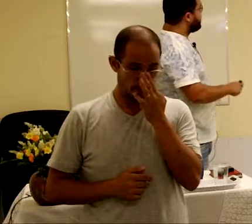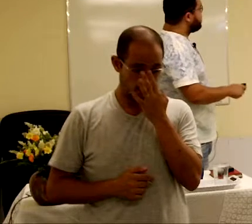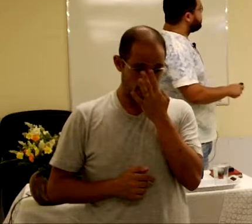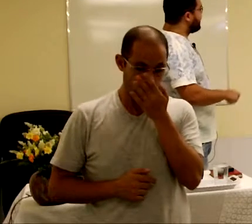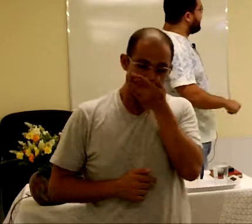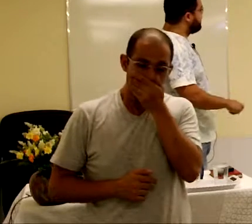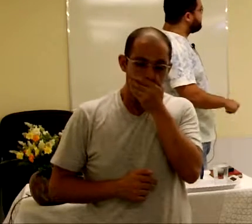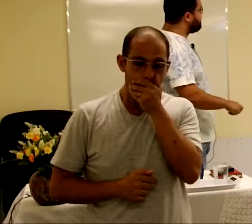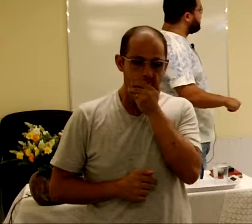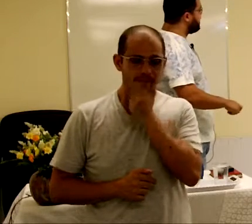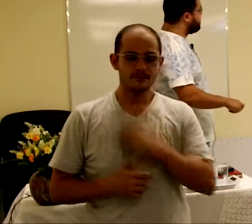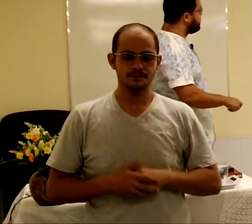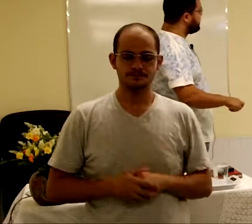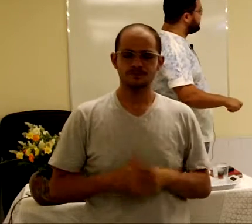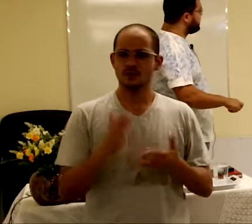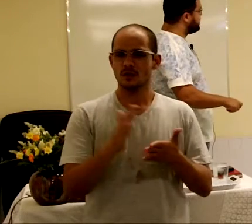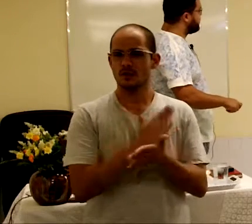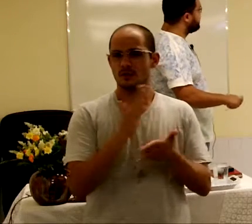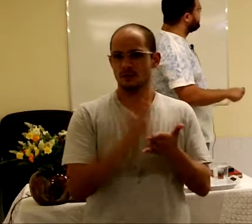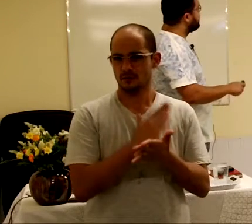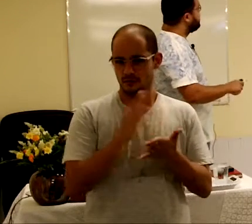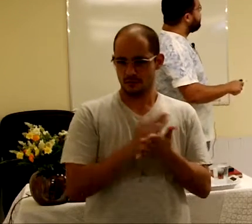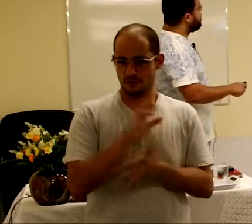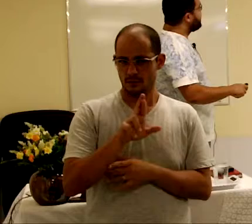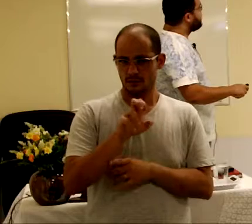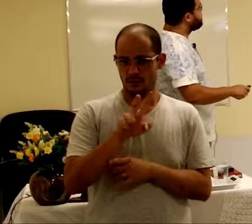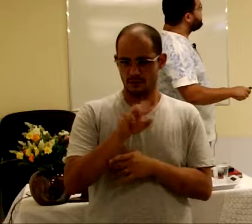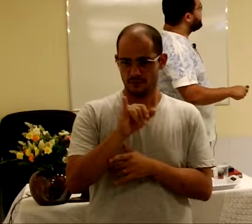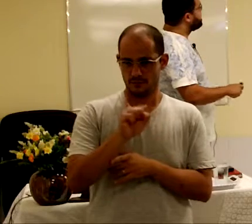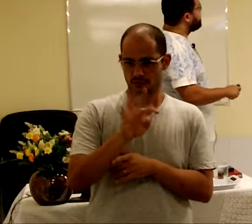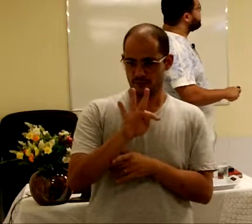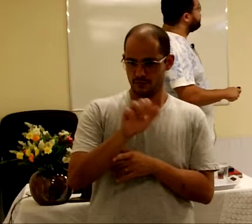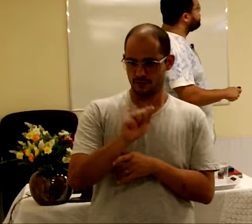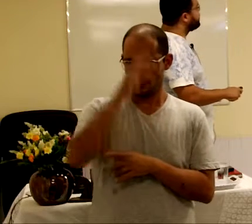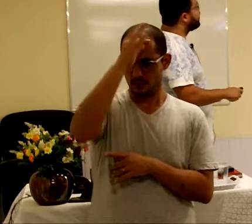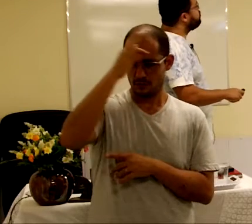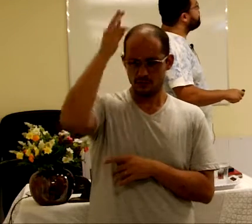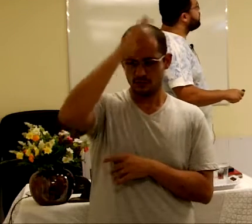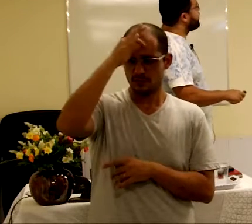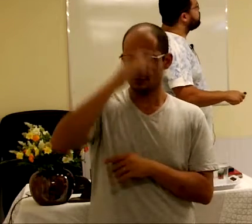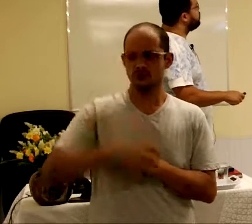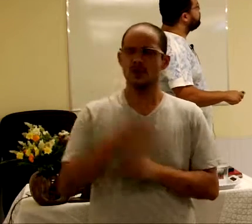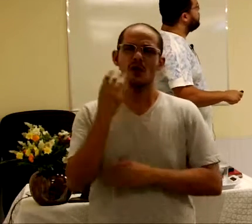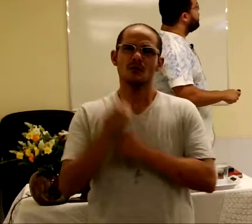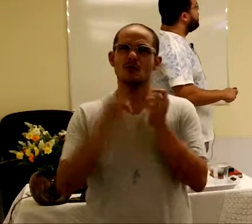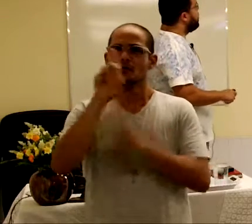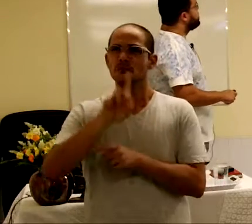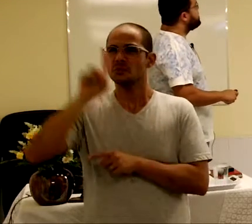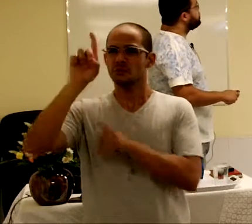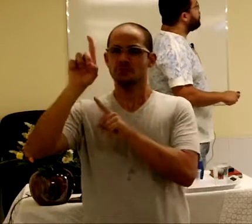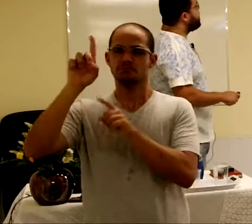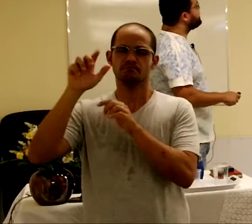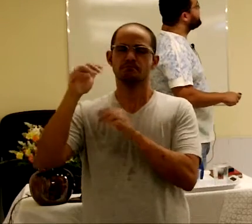Como é que Deus, você está na Revista Espírita, de 1866, como é que Deus, tão grande, tão poderoso, tão superior a tudo,